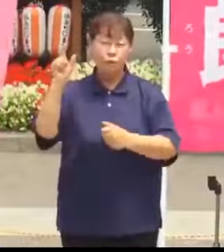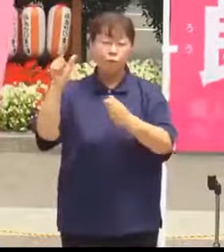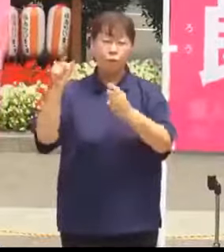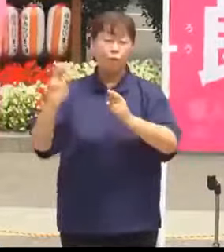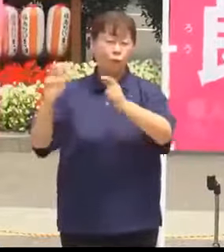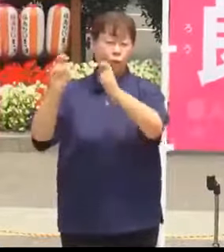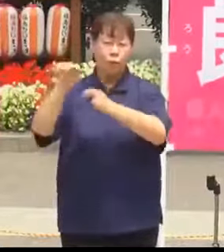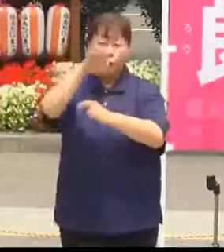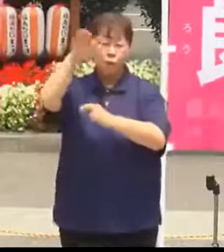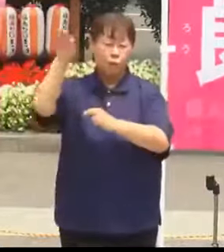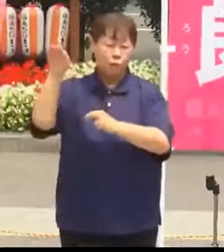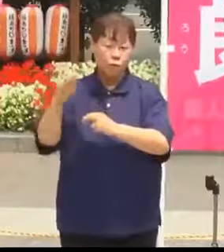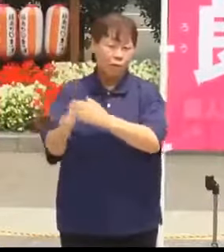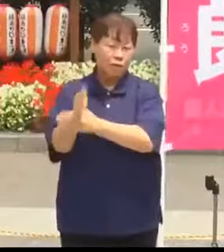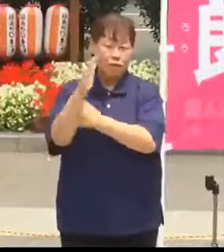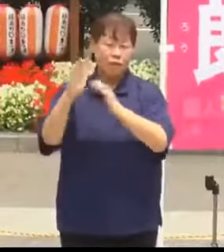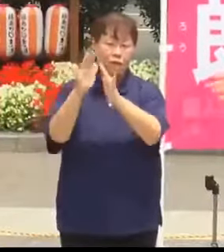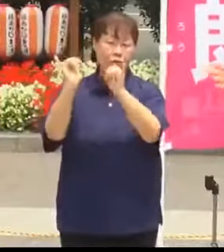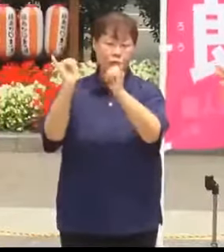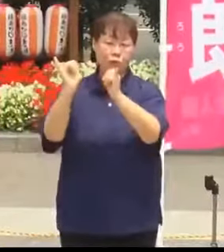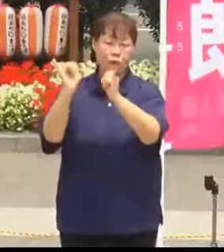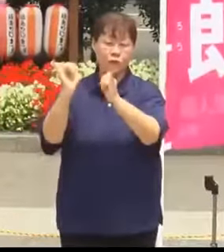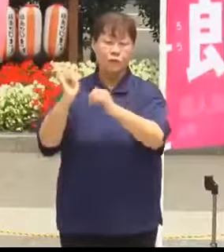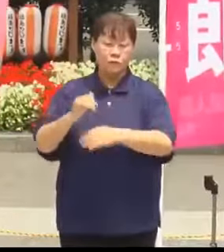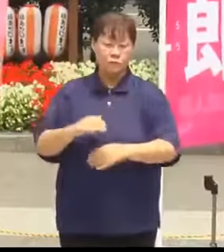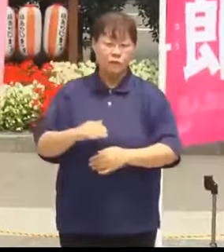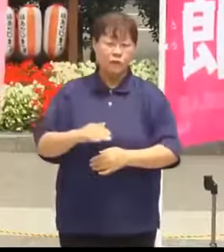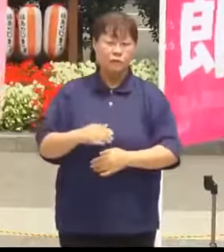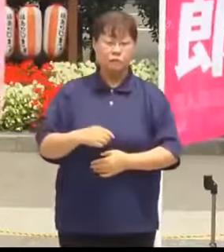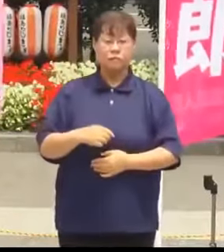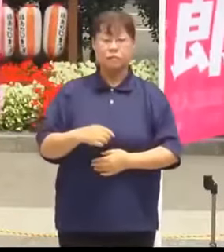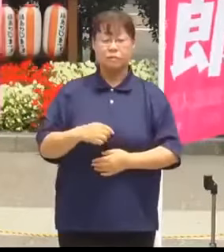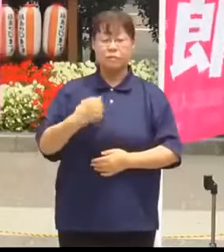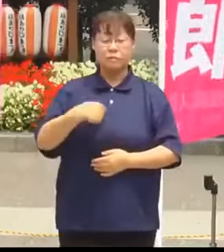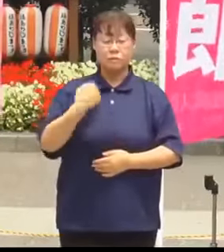これに賛成したものたちそして体を張らずに